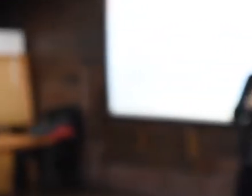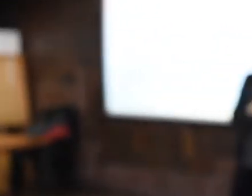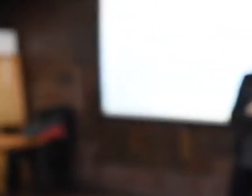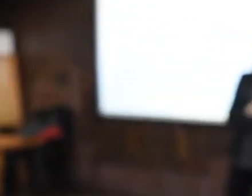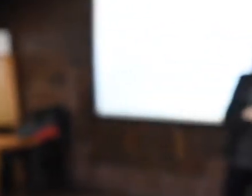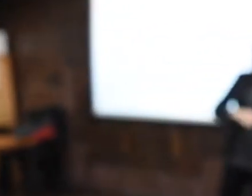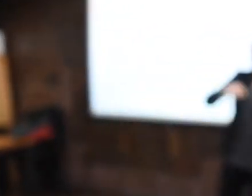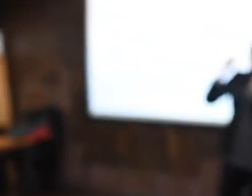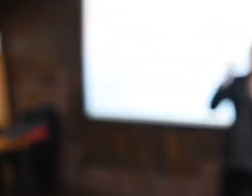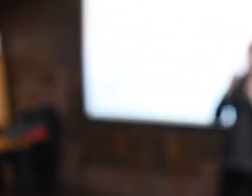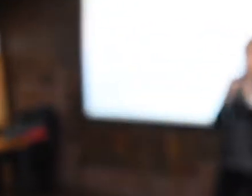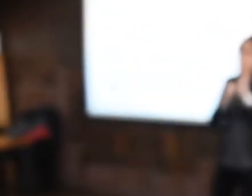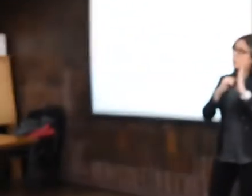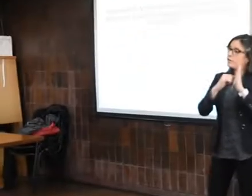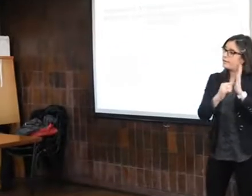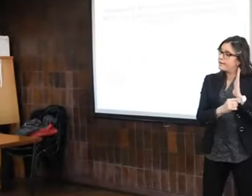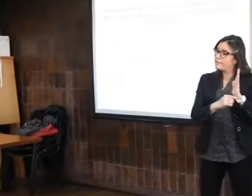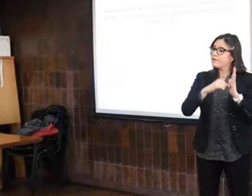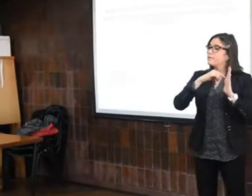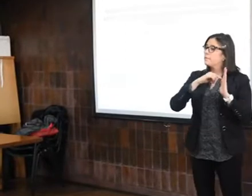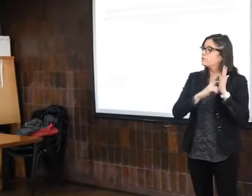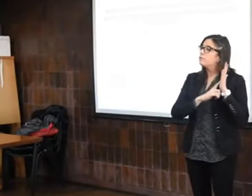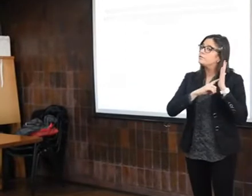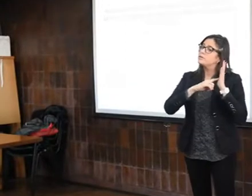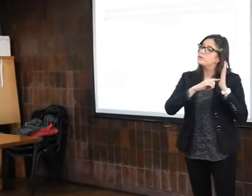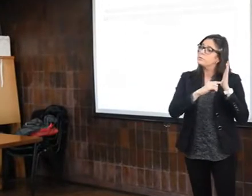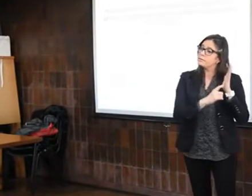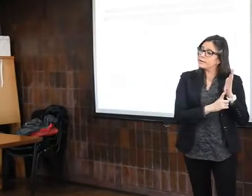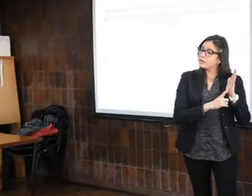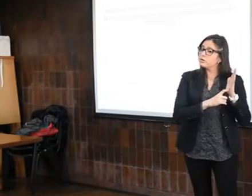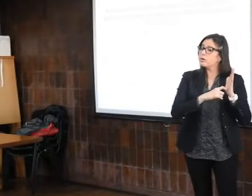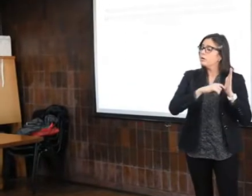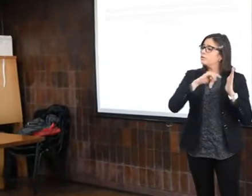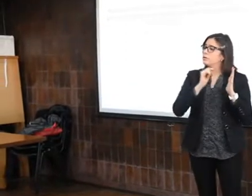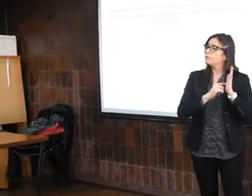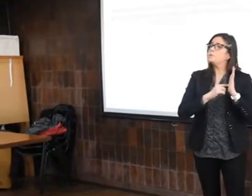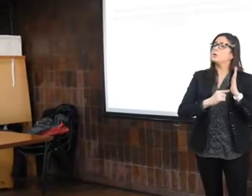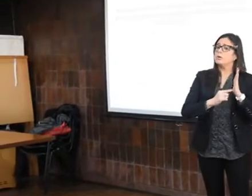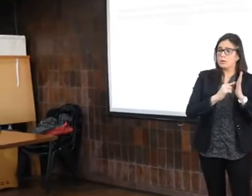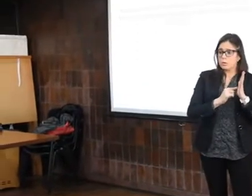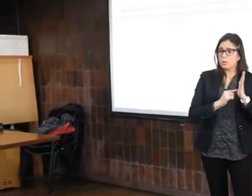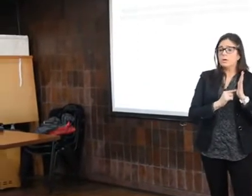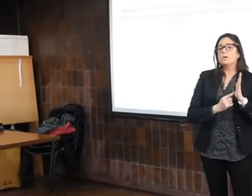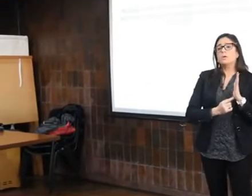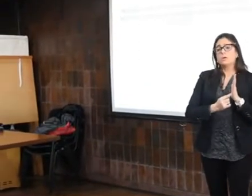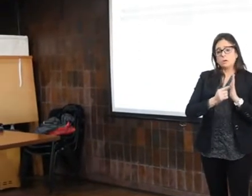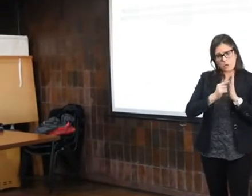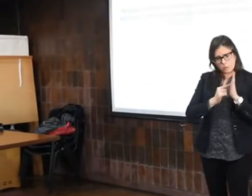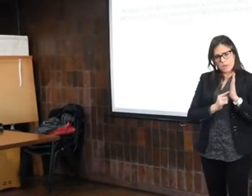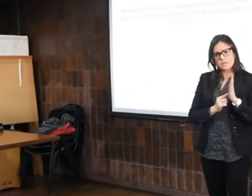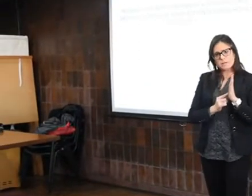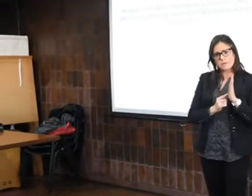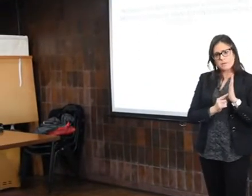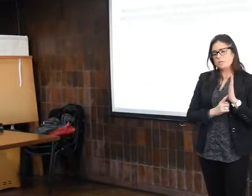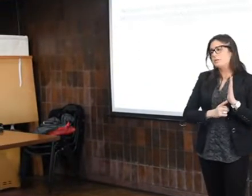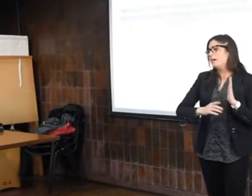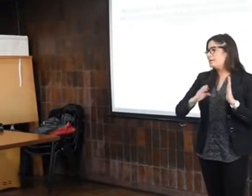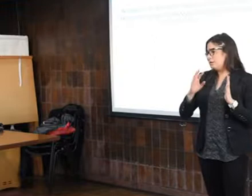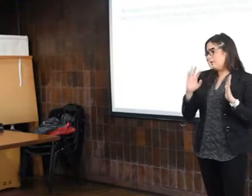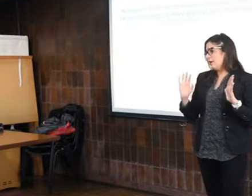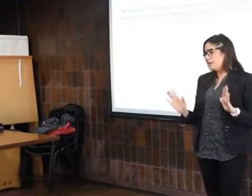nosotros decimos se pasó al cumplimiento de evalúo correspondía